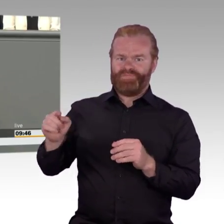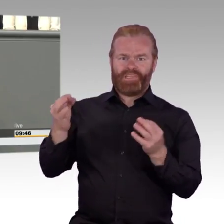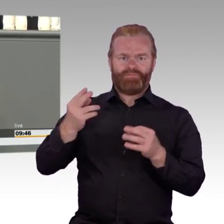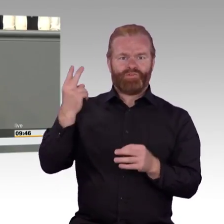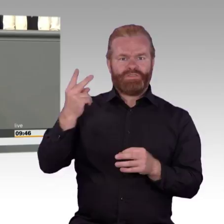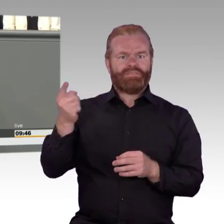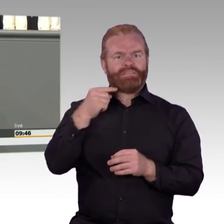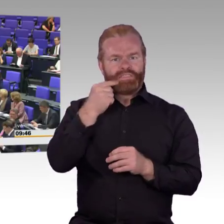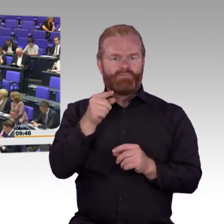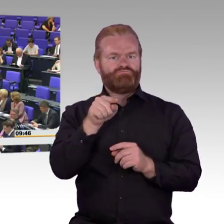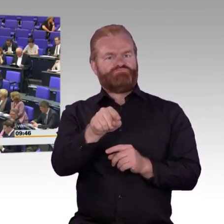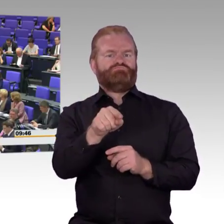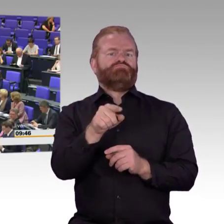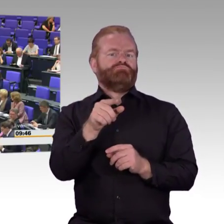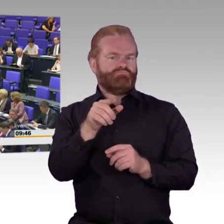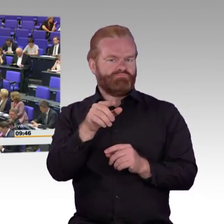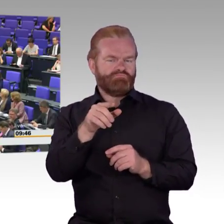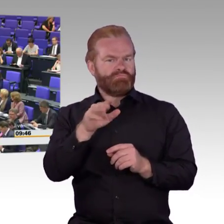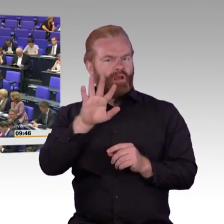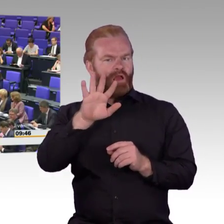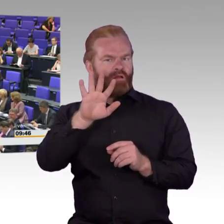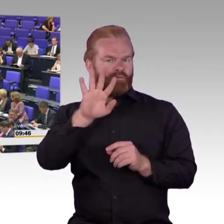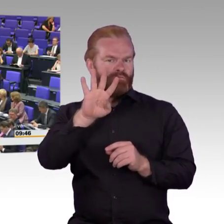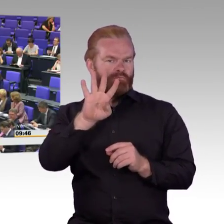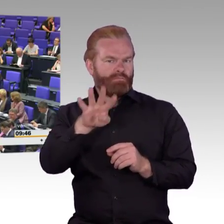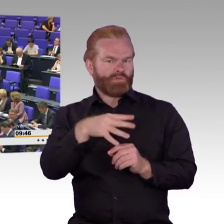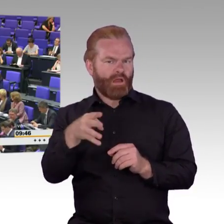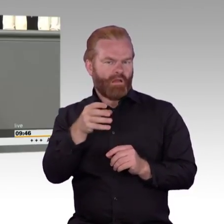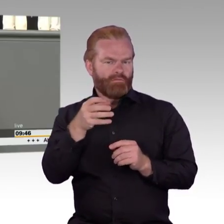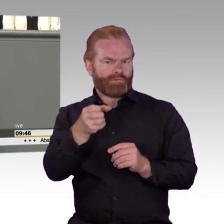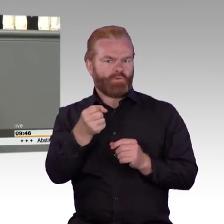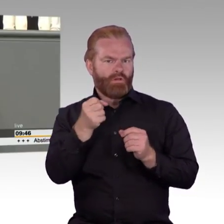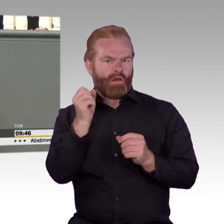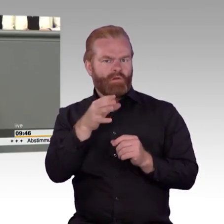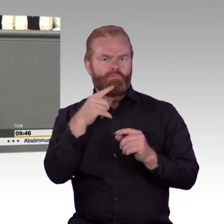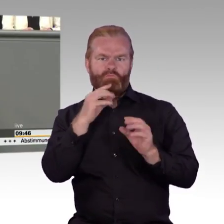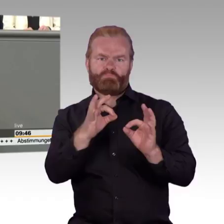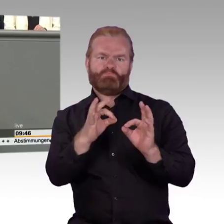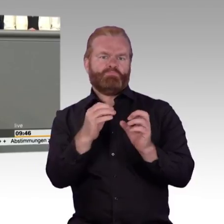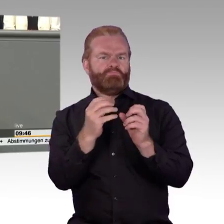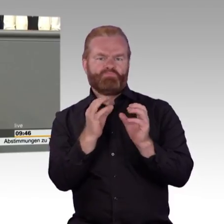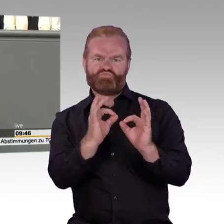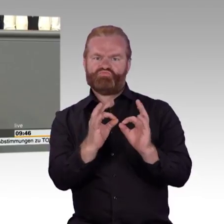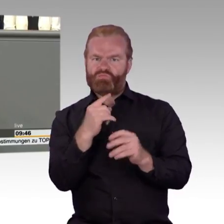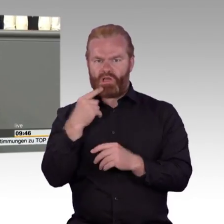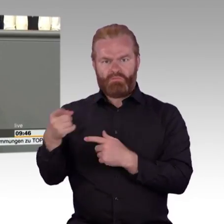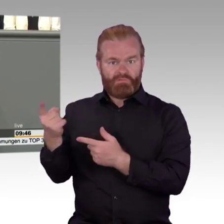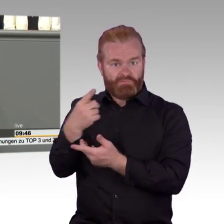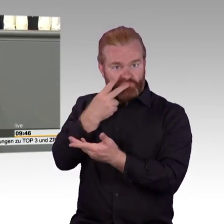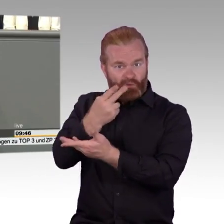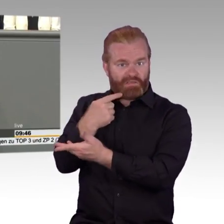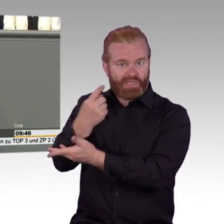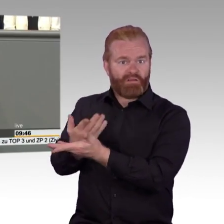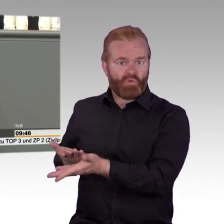Einschätzung. Zum Thema Eilebedürftigkeit. Ich komme dann auch zum Schluss. Natürlich ist das hier, das habe ich vorhin gesagt, kein Lex